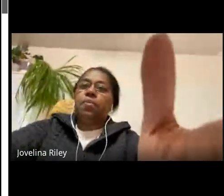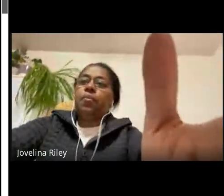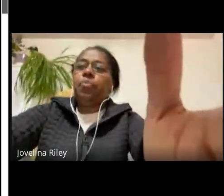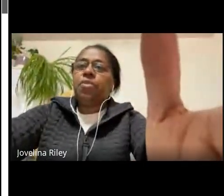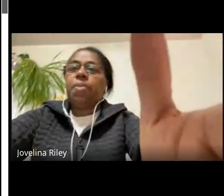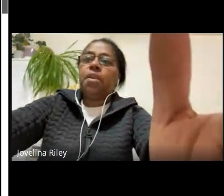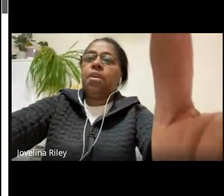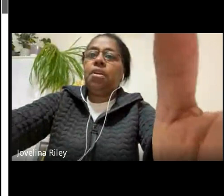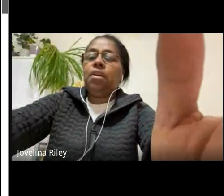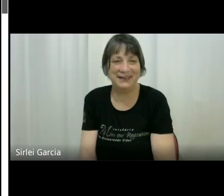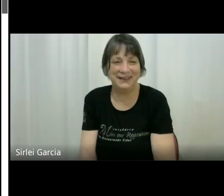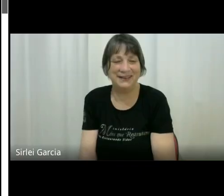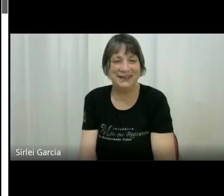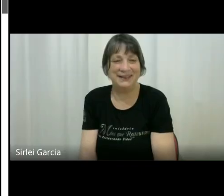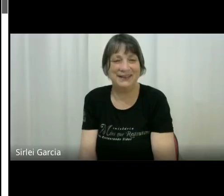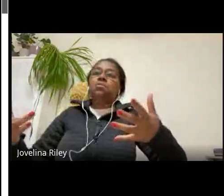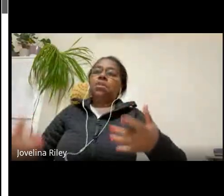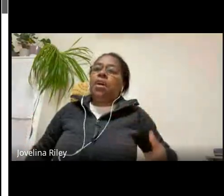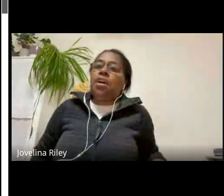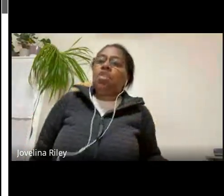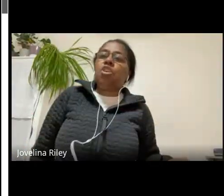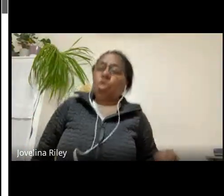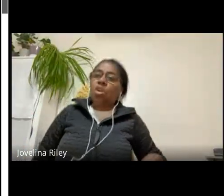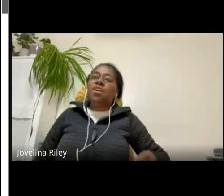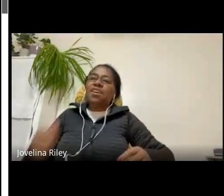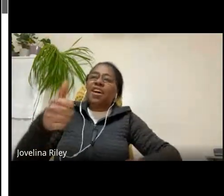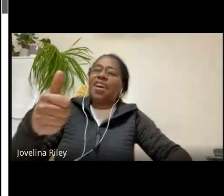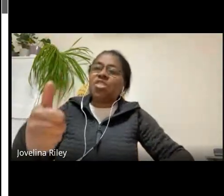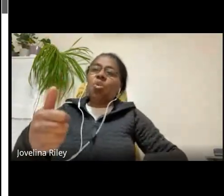árvore. Aham. E então, e